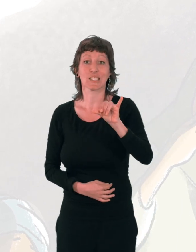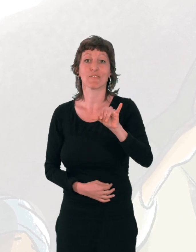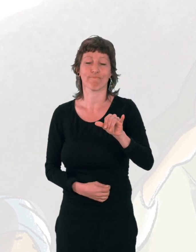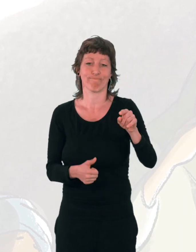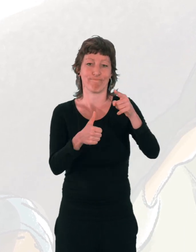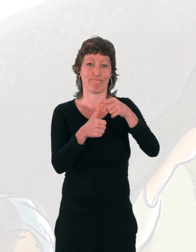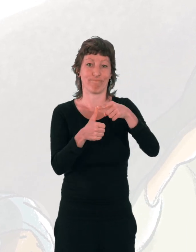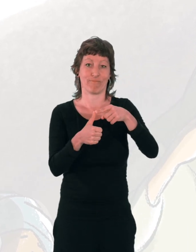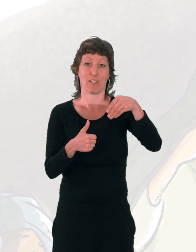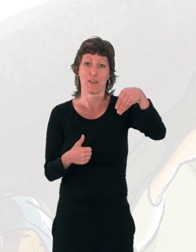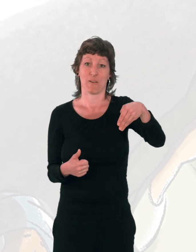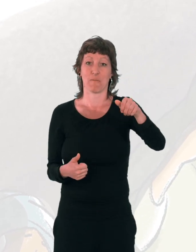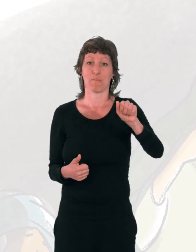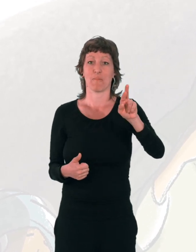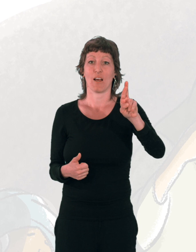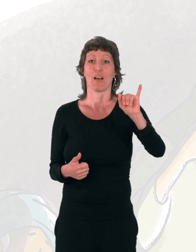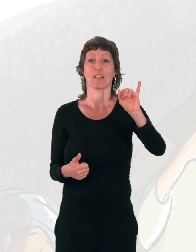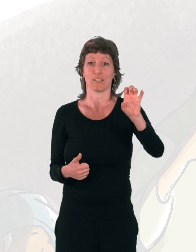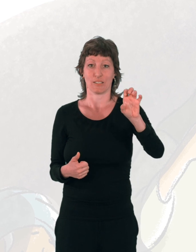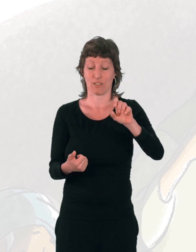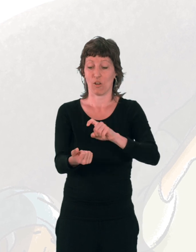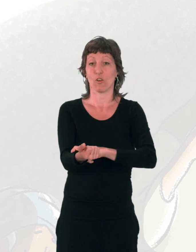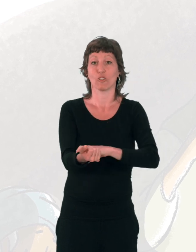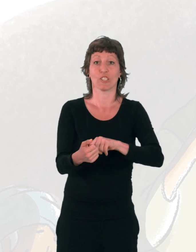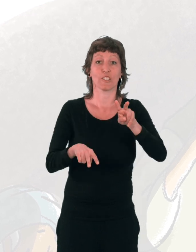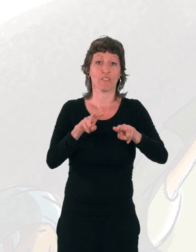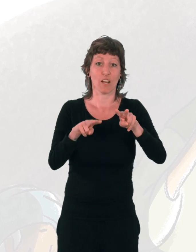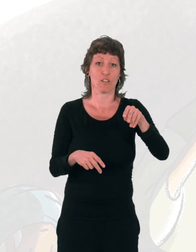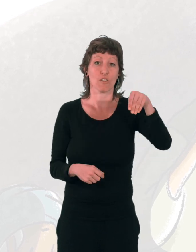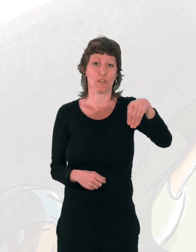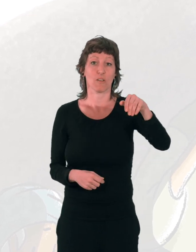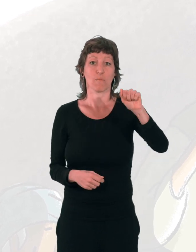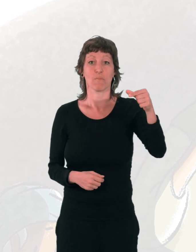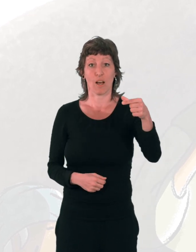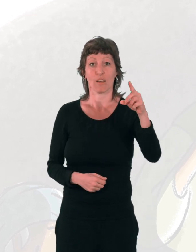Parmi elles, il y a Marie de Magdala,